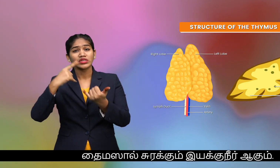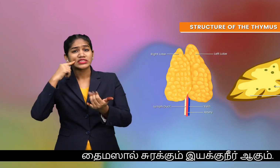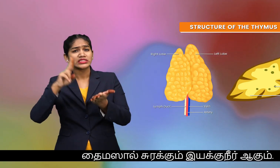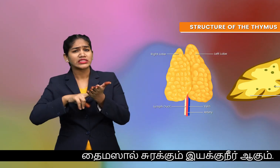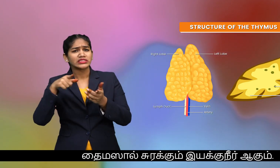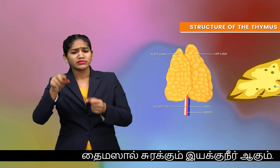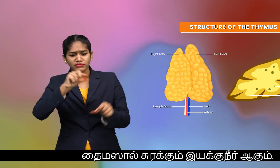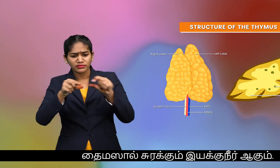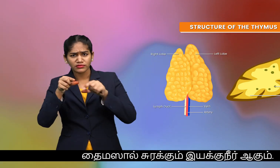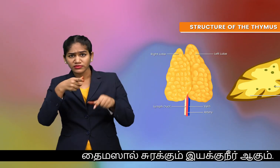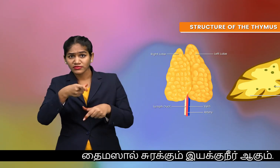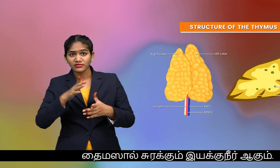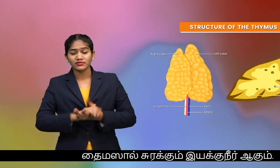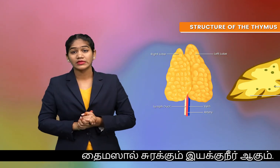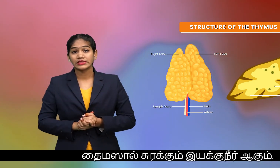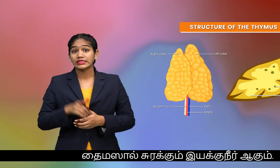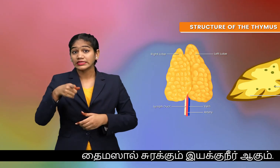தைமஸால் சுரக்கும் இயக்குநீர் ஆகும்.